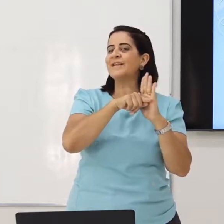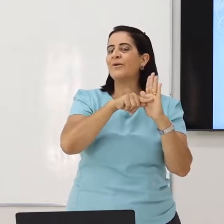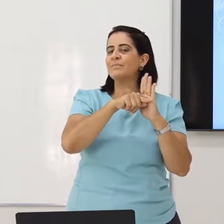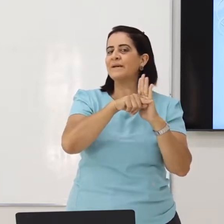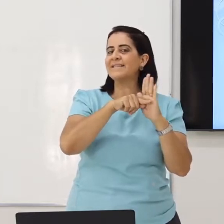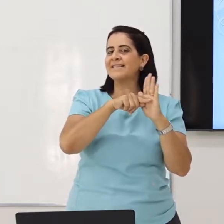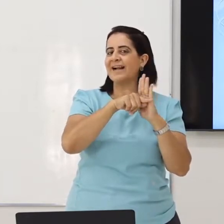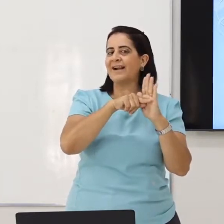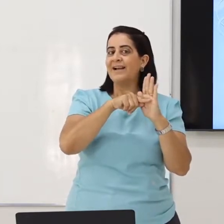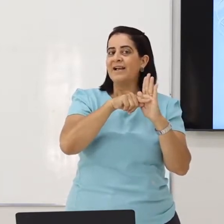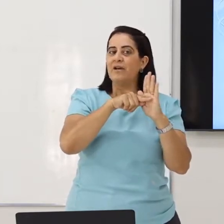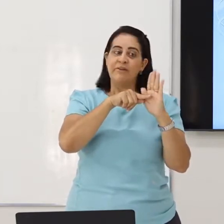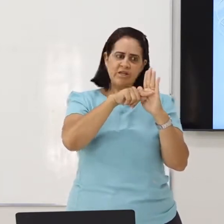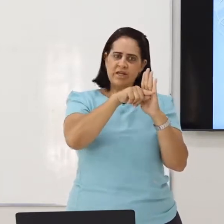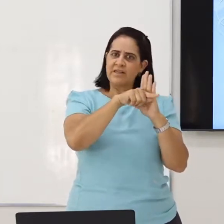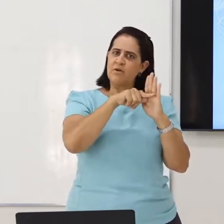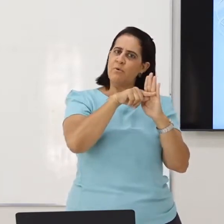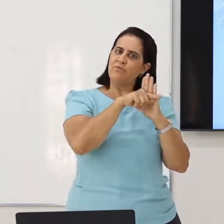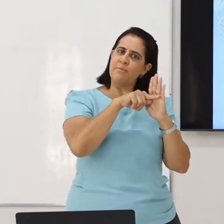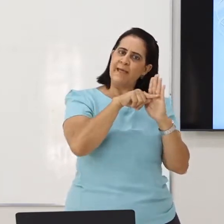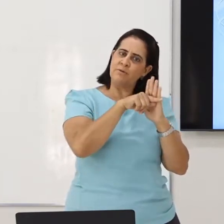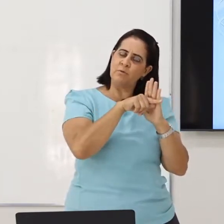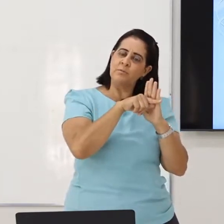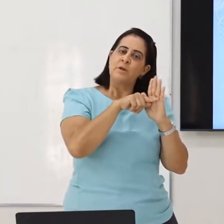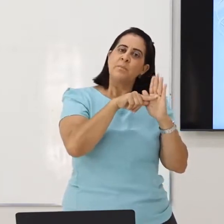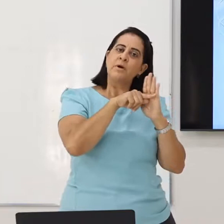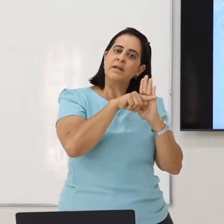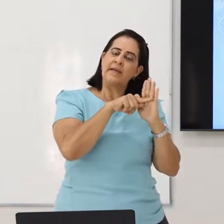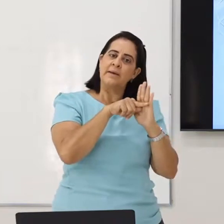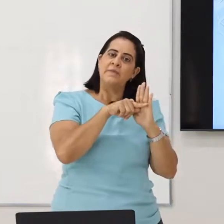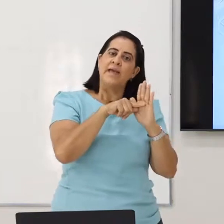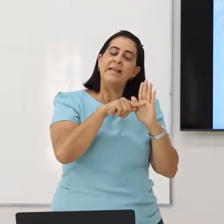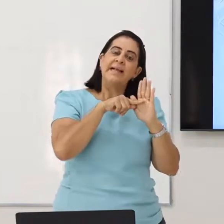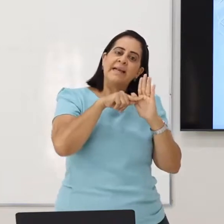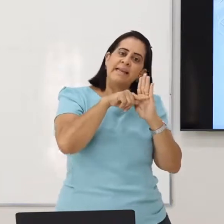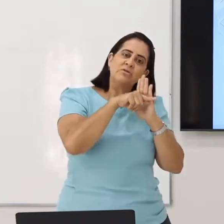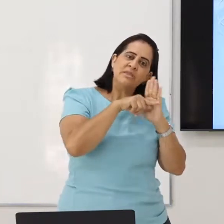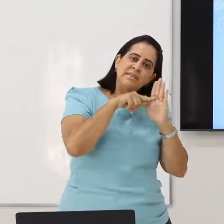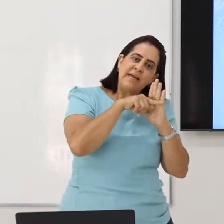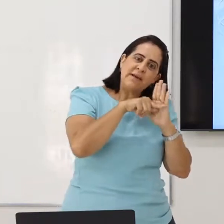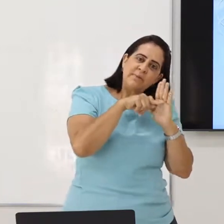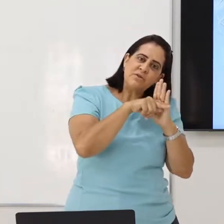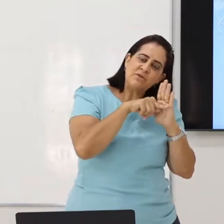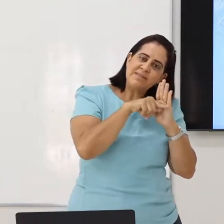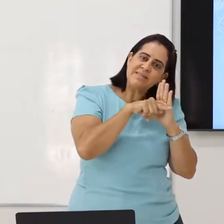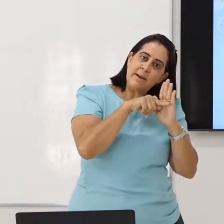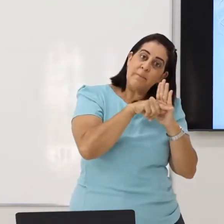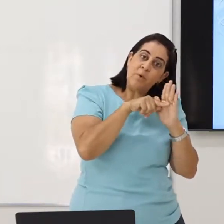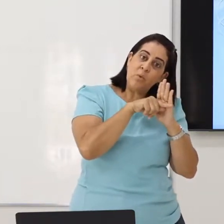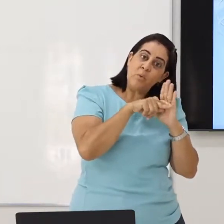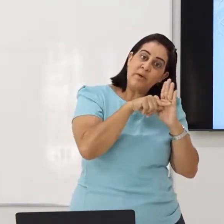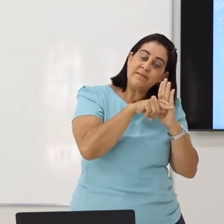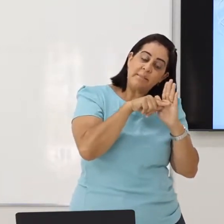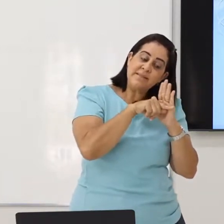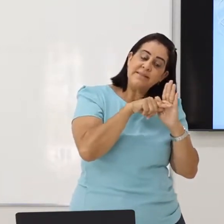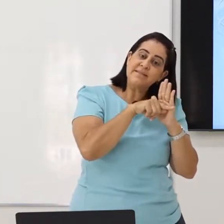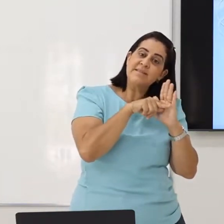de pesquisar. Veja que tem um movimento, por quê? Ele está querendo dizer que a pessoa está à procura, está